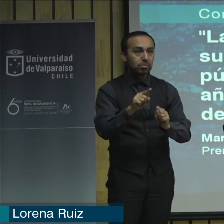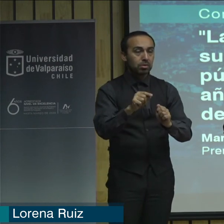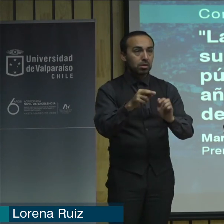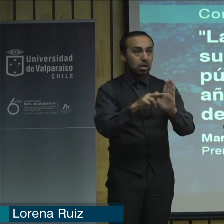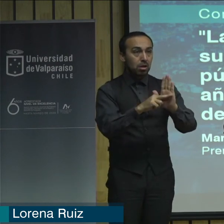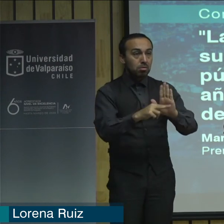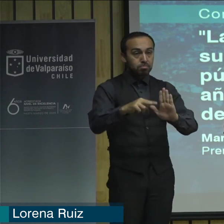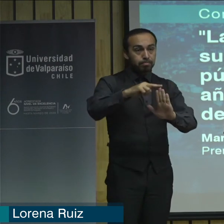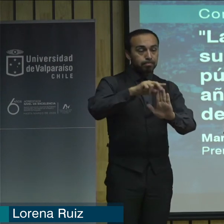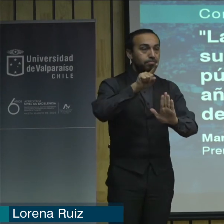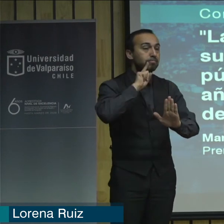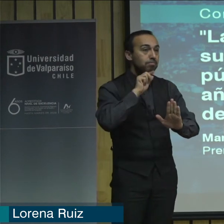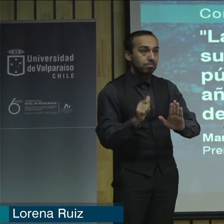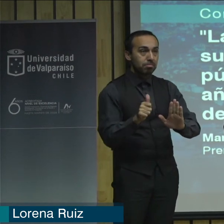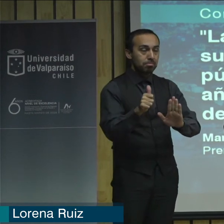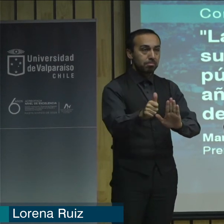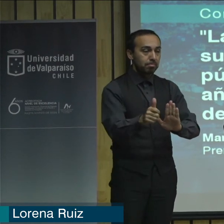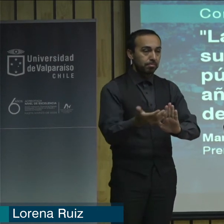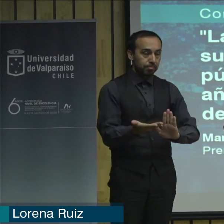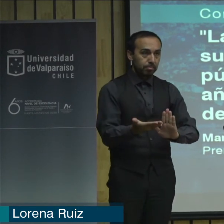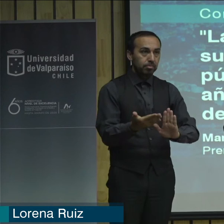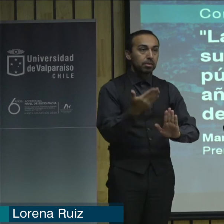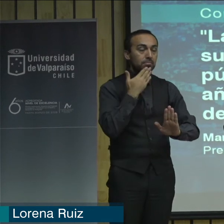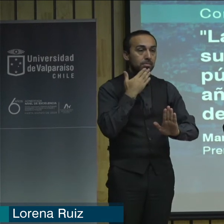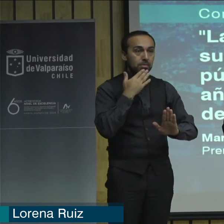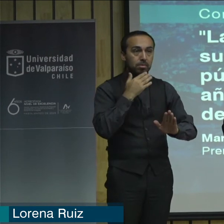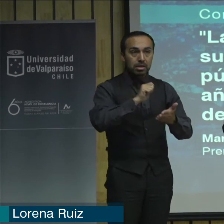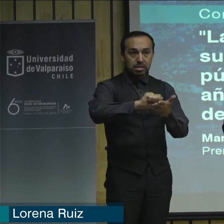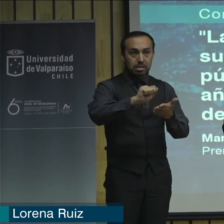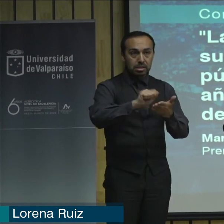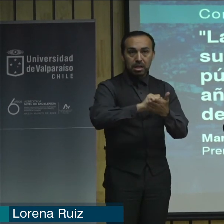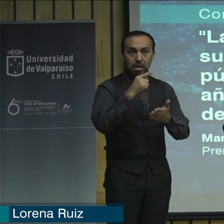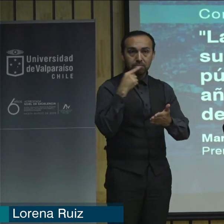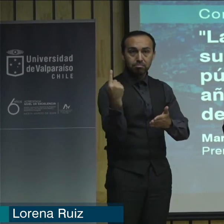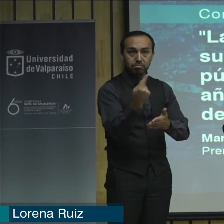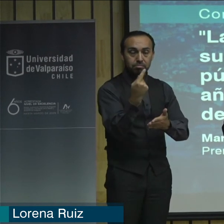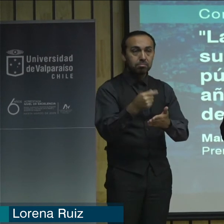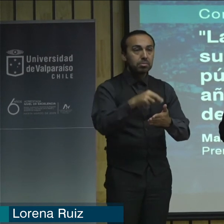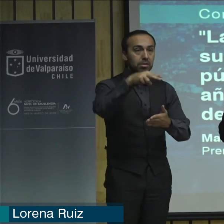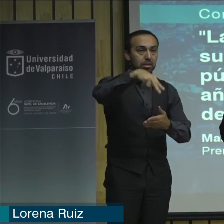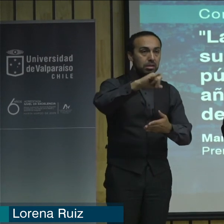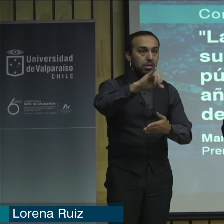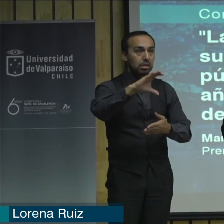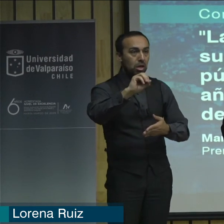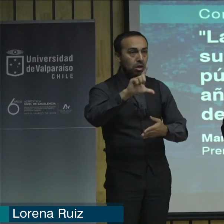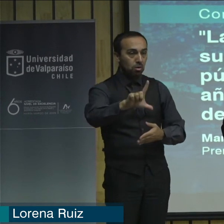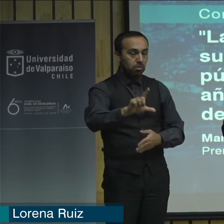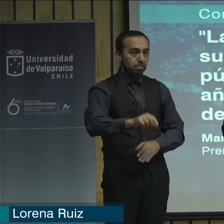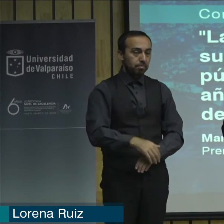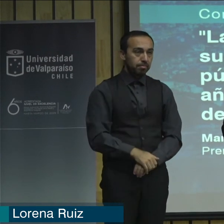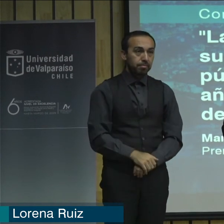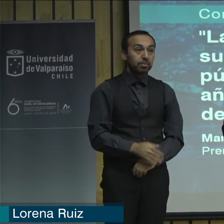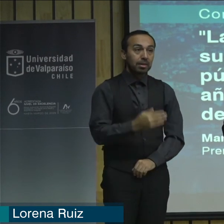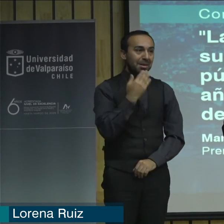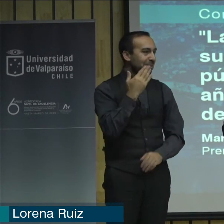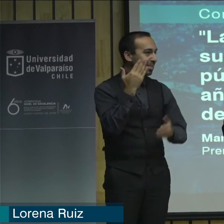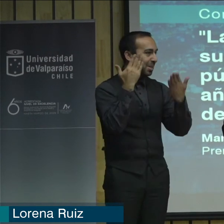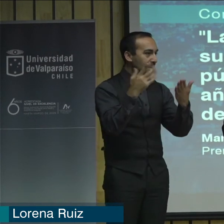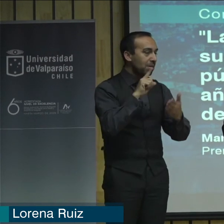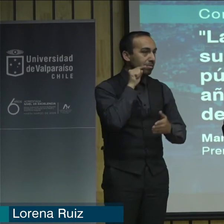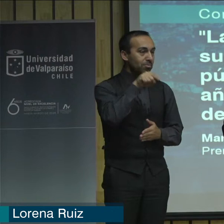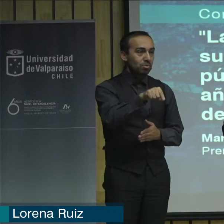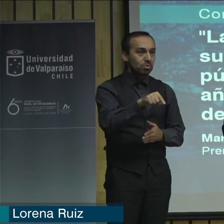Cristian corbalán Rivera a la secretaría general Nicole celamé glenna saludamos al